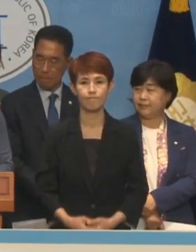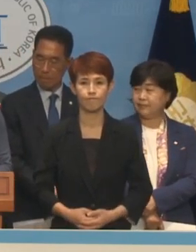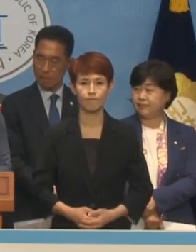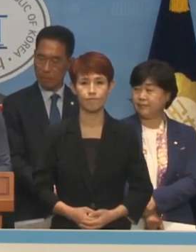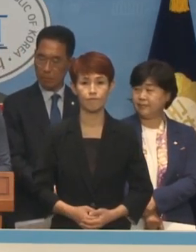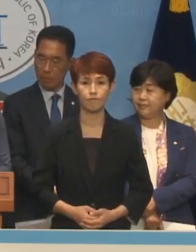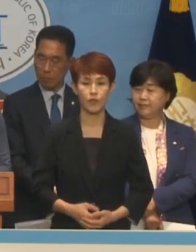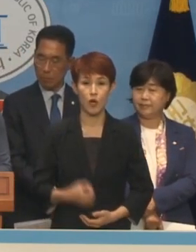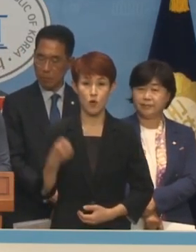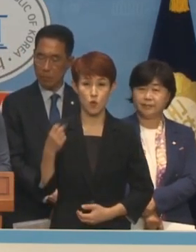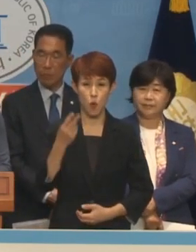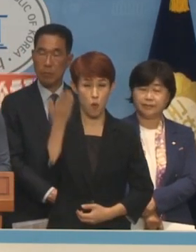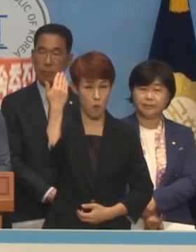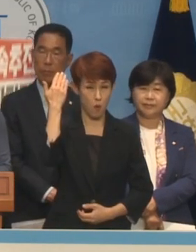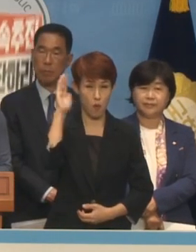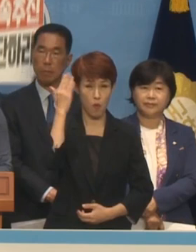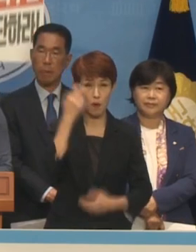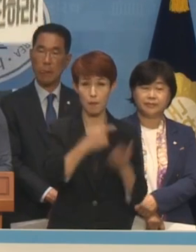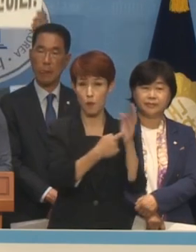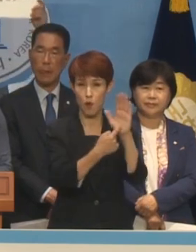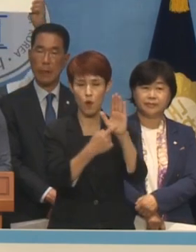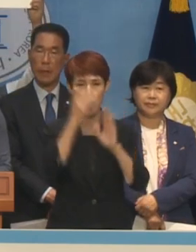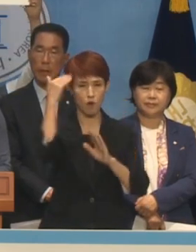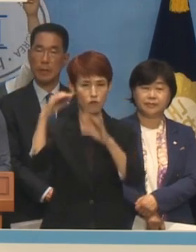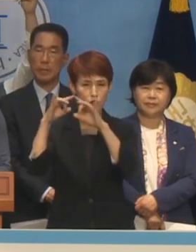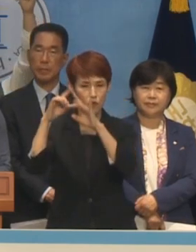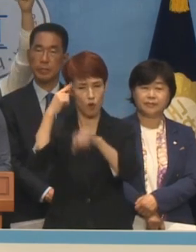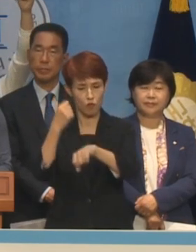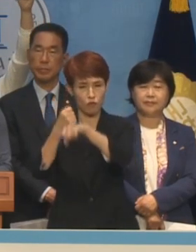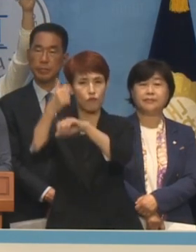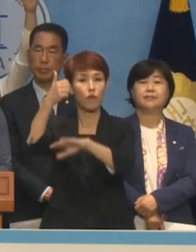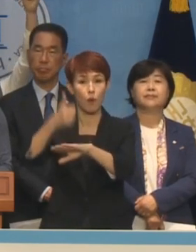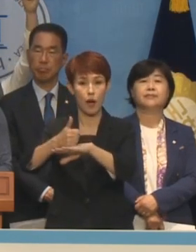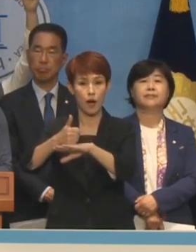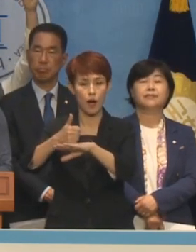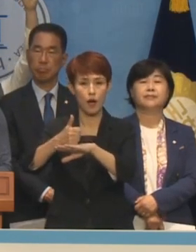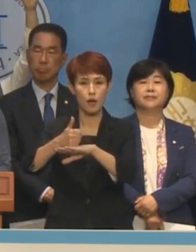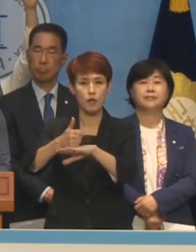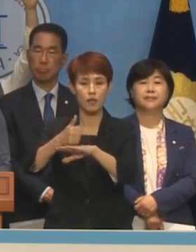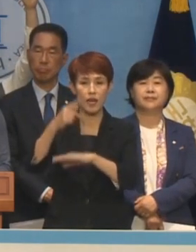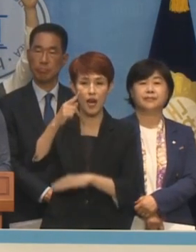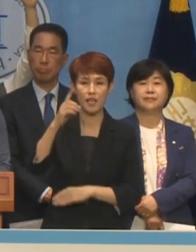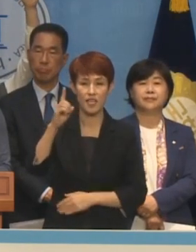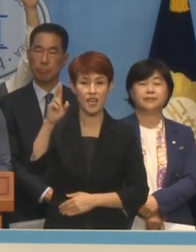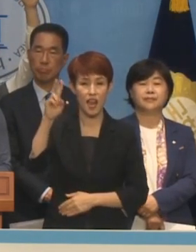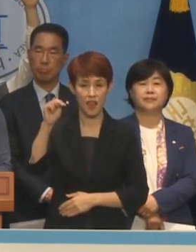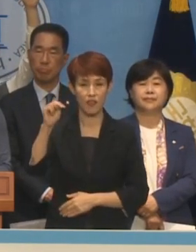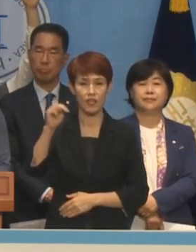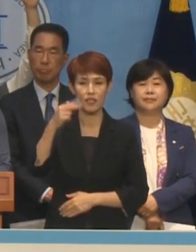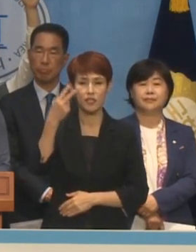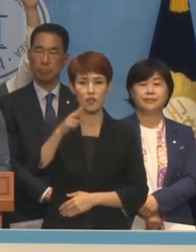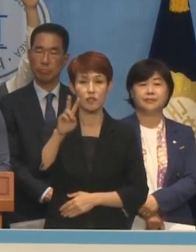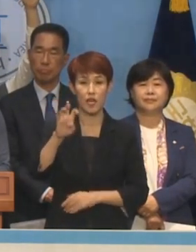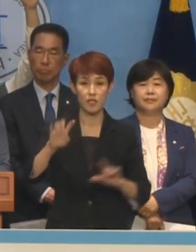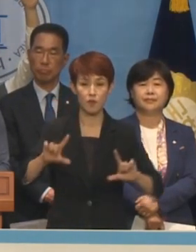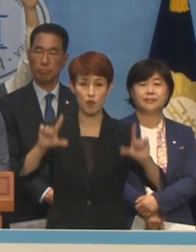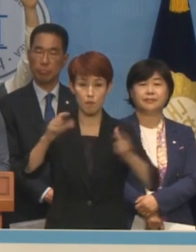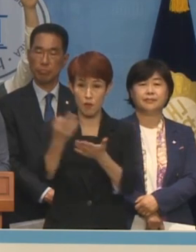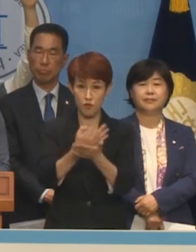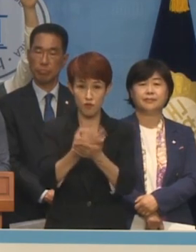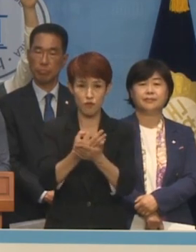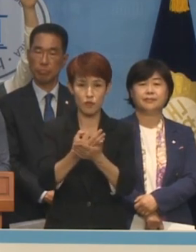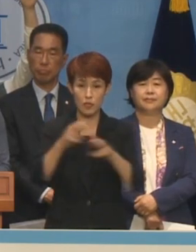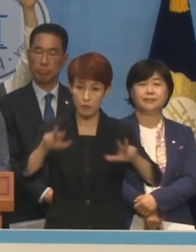또한 최근 발표된 한전 KDN 연구 결과에도 한전 KDN의 2040년 기준 매출액은